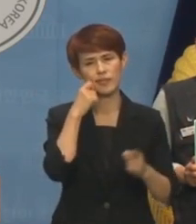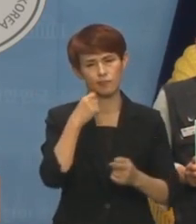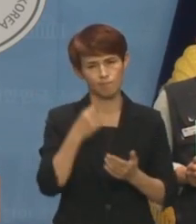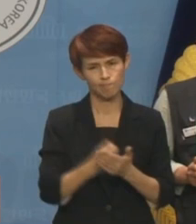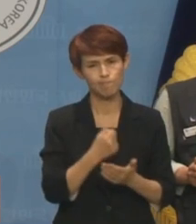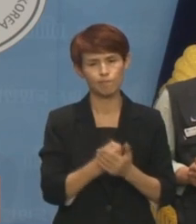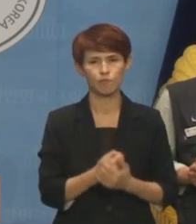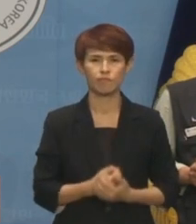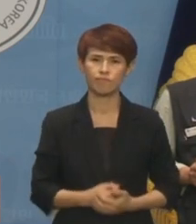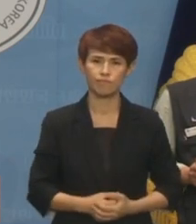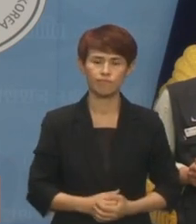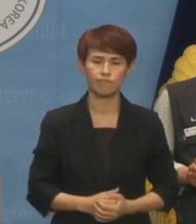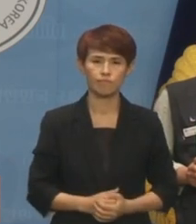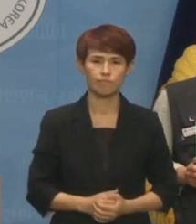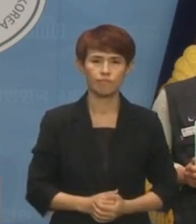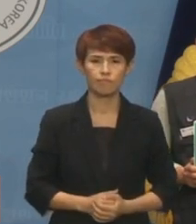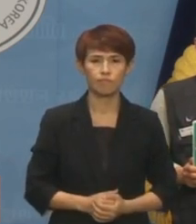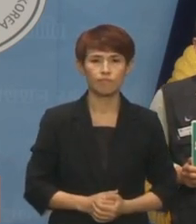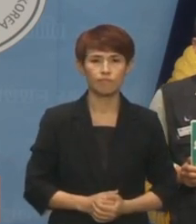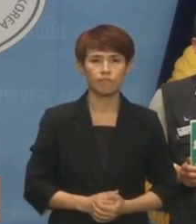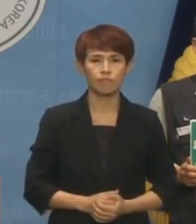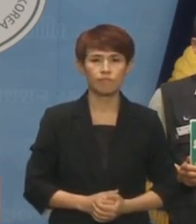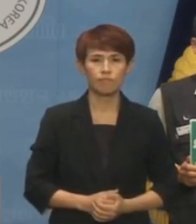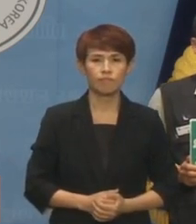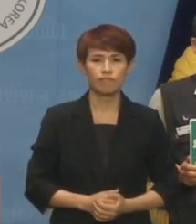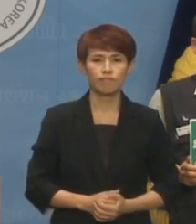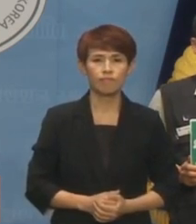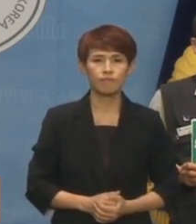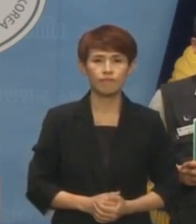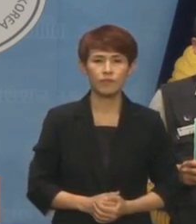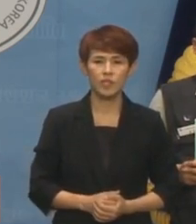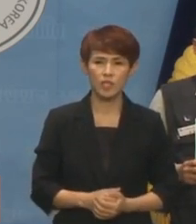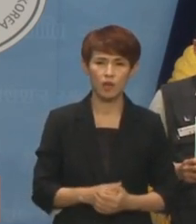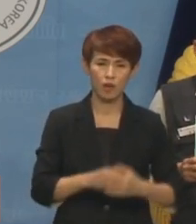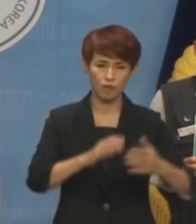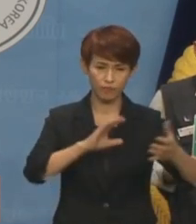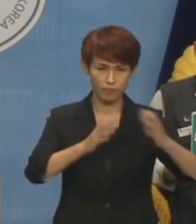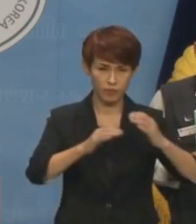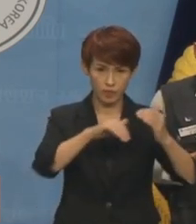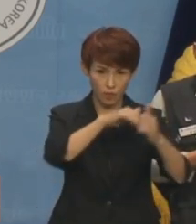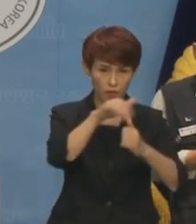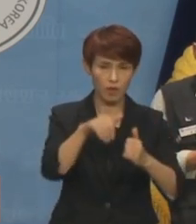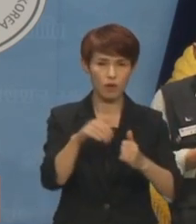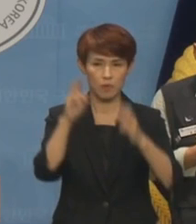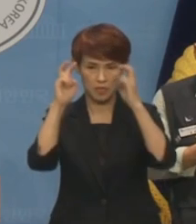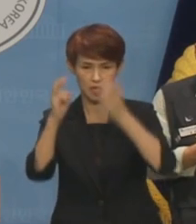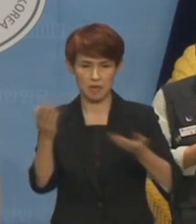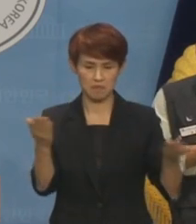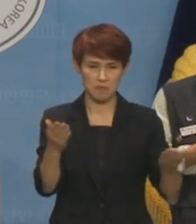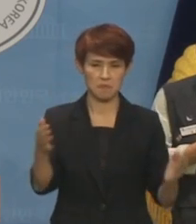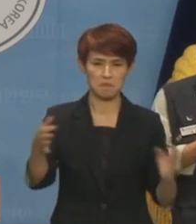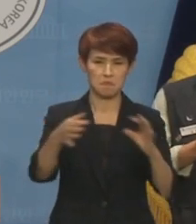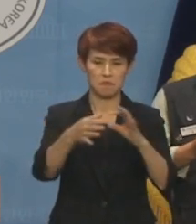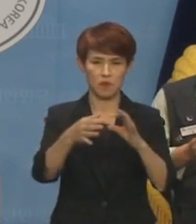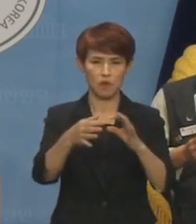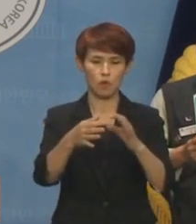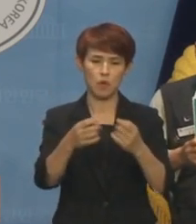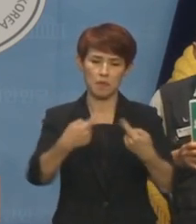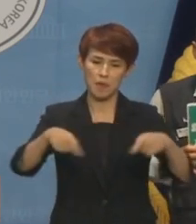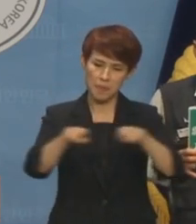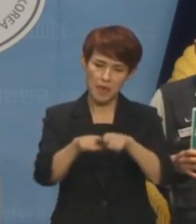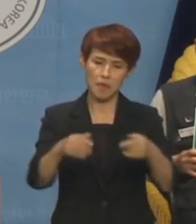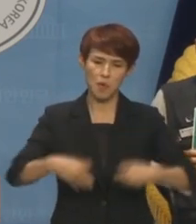구조는 기대하기 어렵다. 그나마 이러한 논의구조를 노사동수로 구성해야 한다고 마지못해